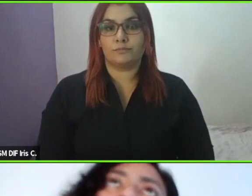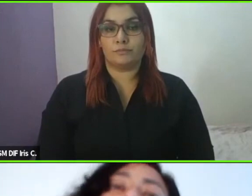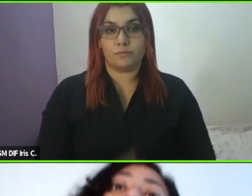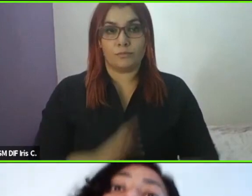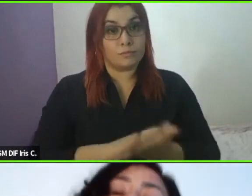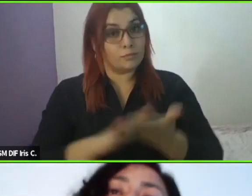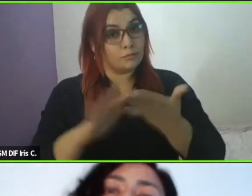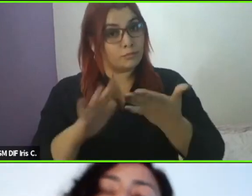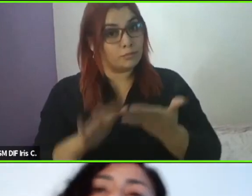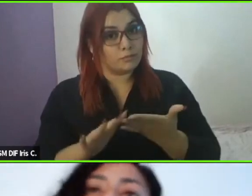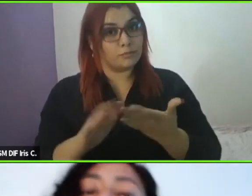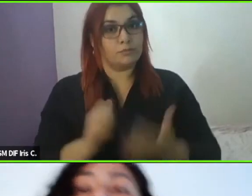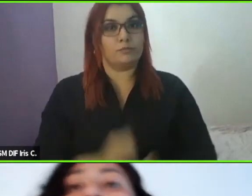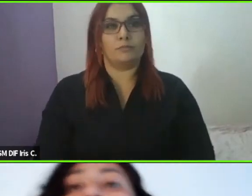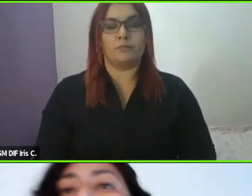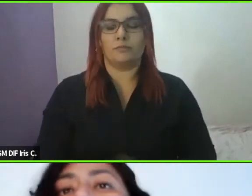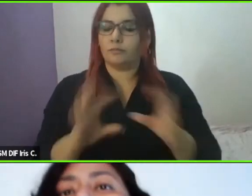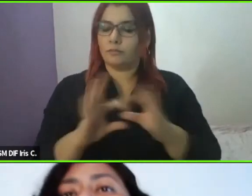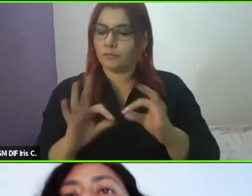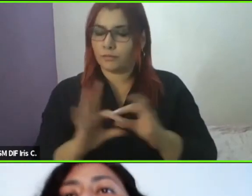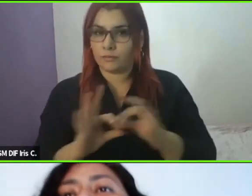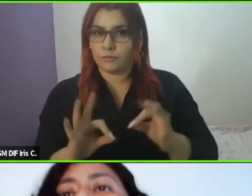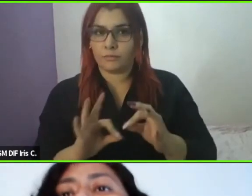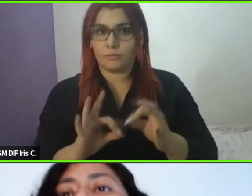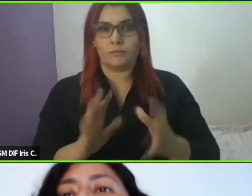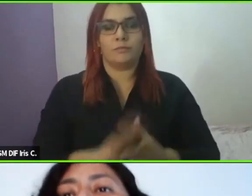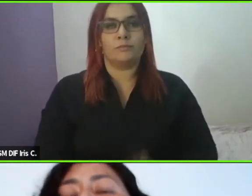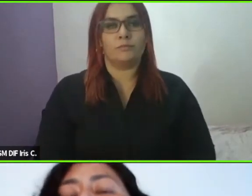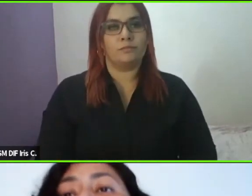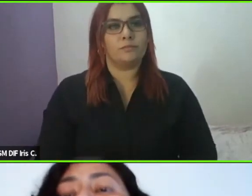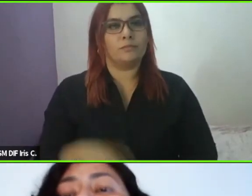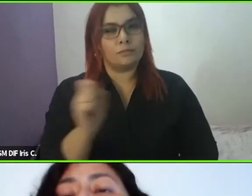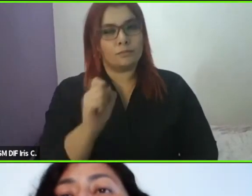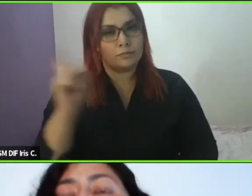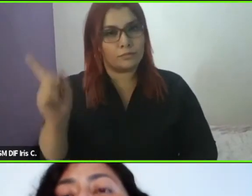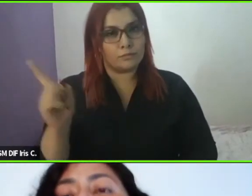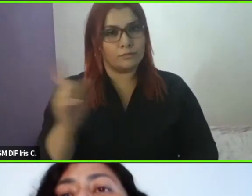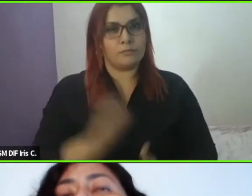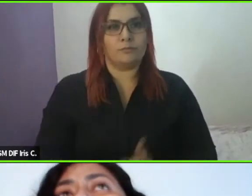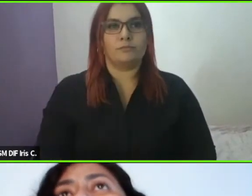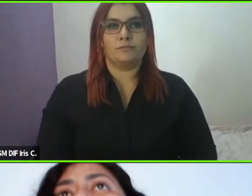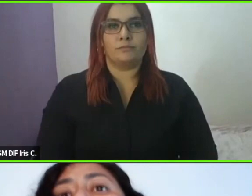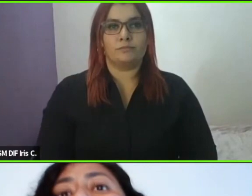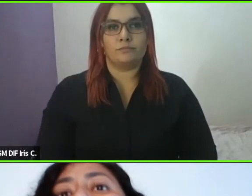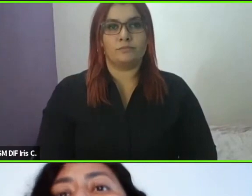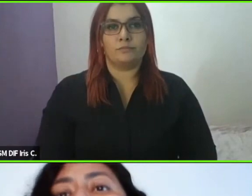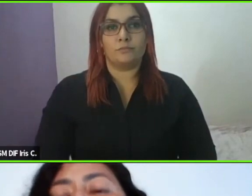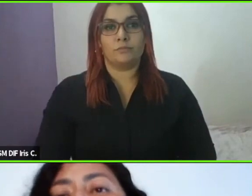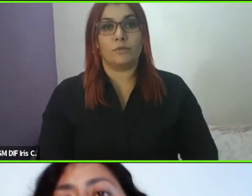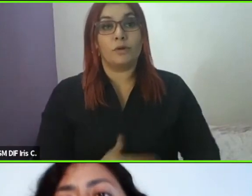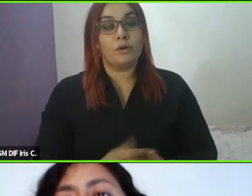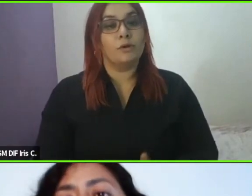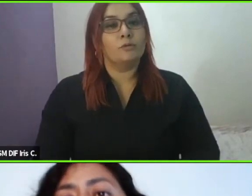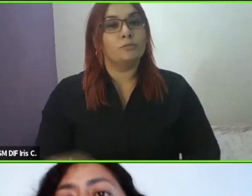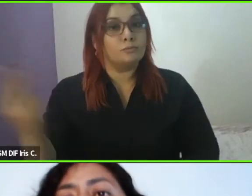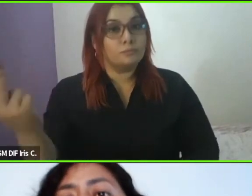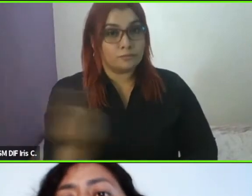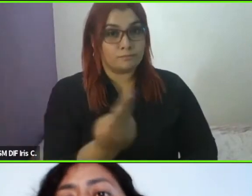una semblanza de Víctor para que también nos